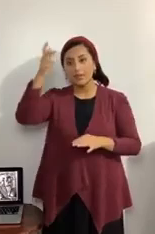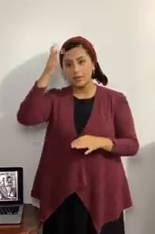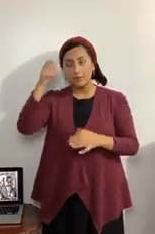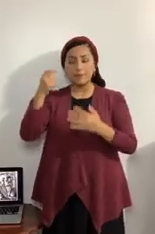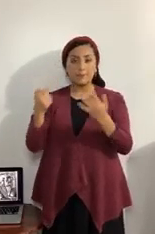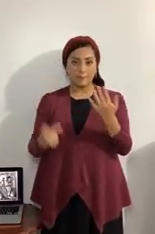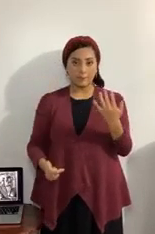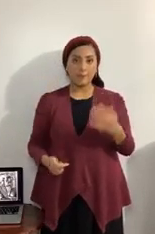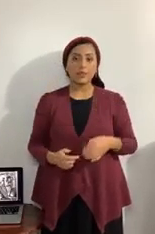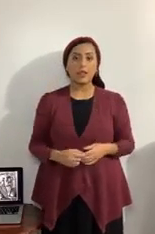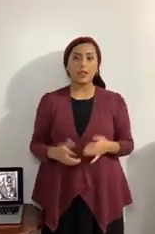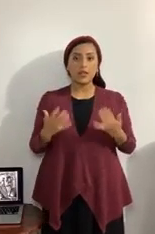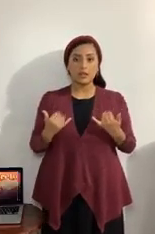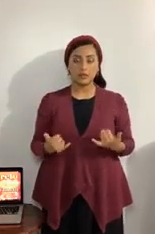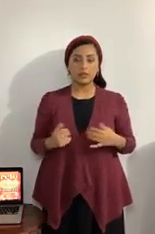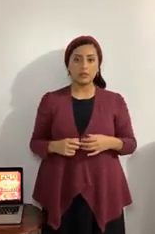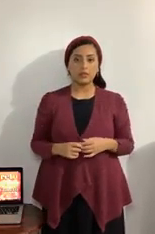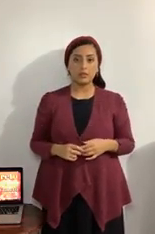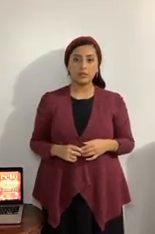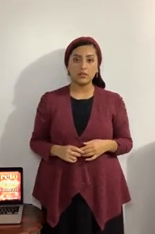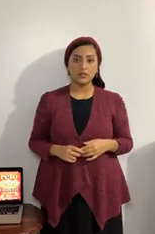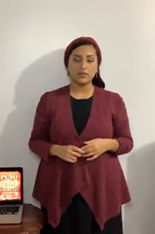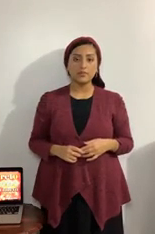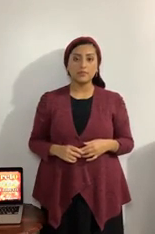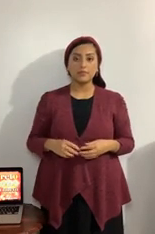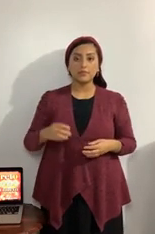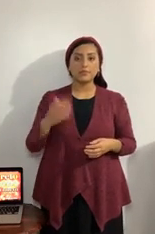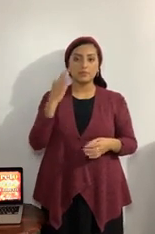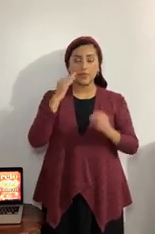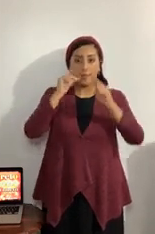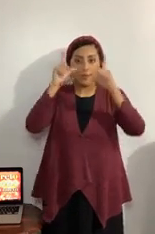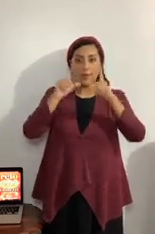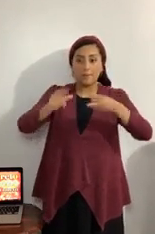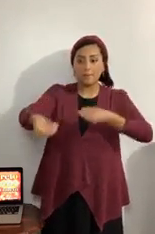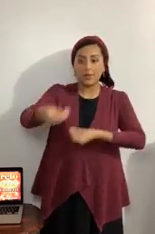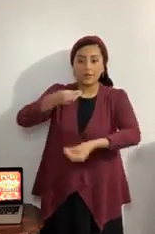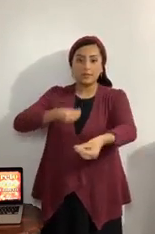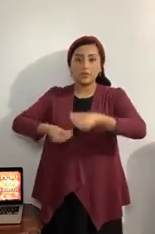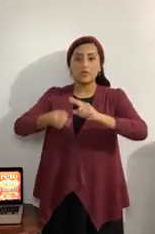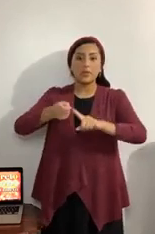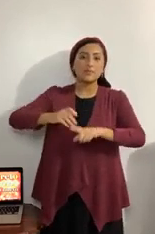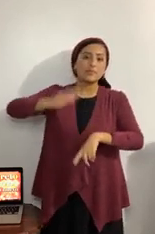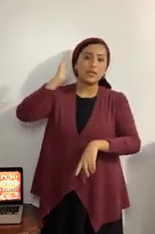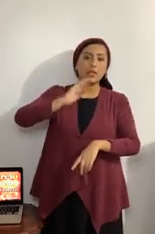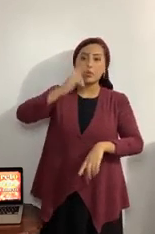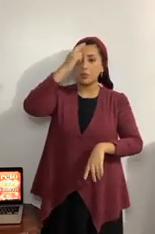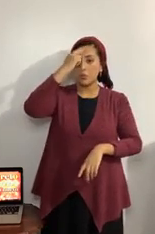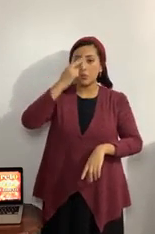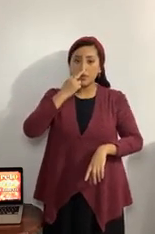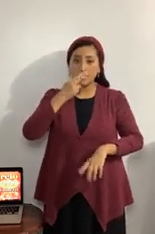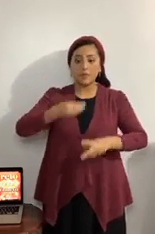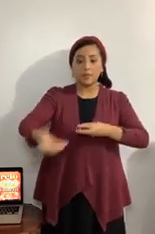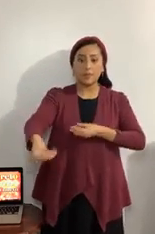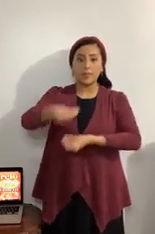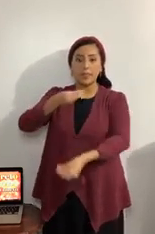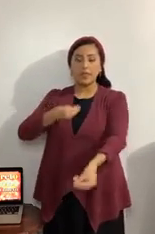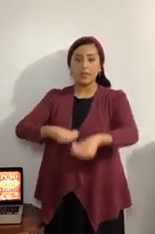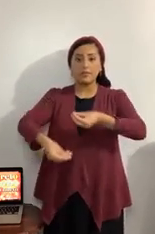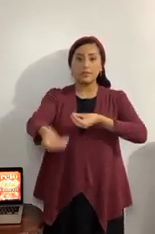etcétera. Entonces, el intercambio de regalos viene de los antiguos romanos. El intercambio de regalos viene